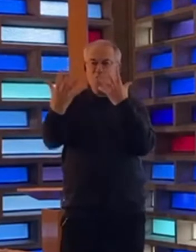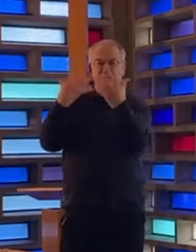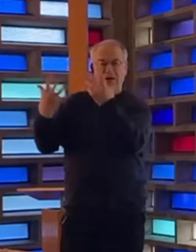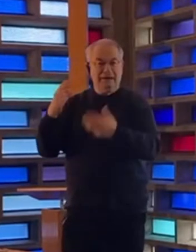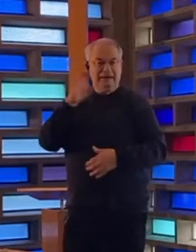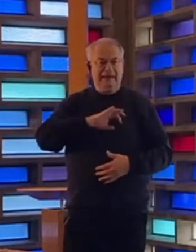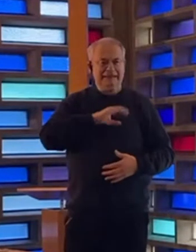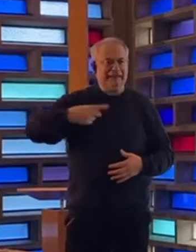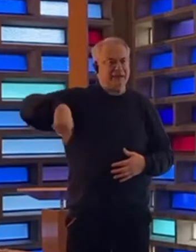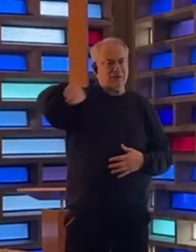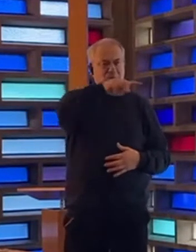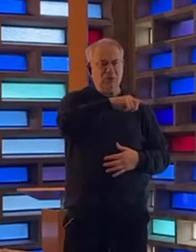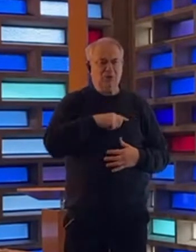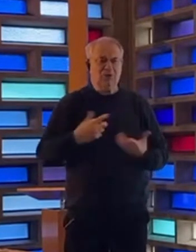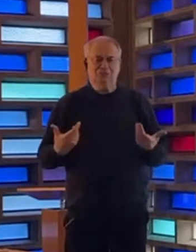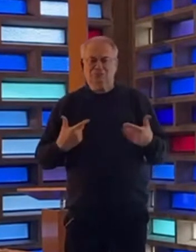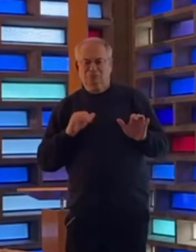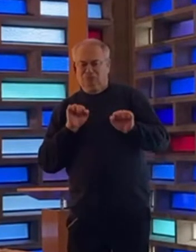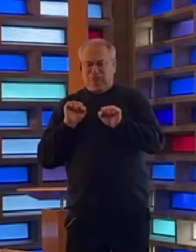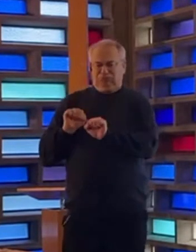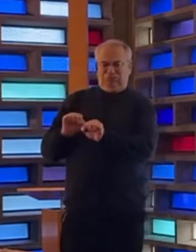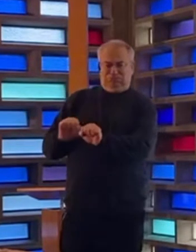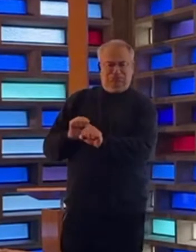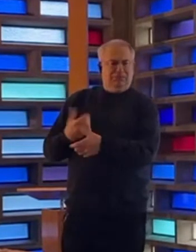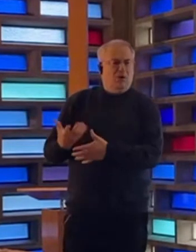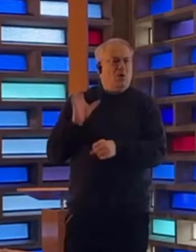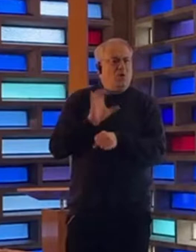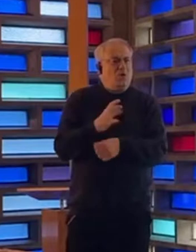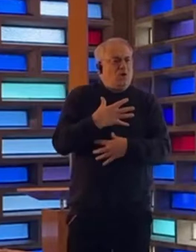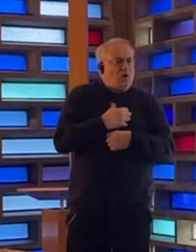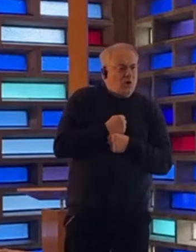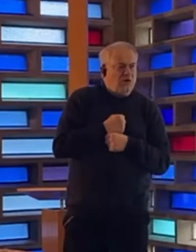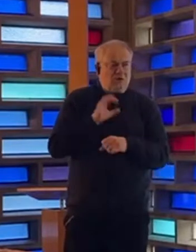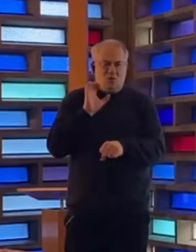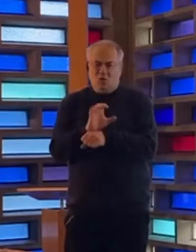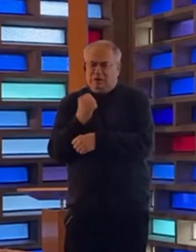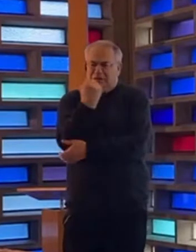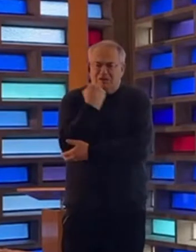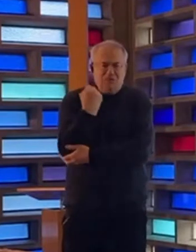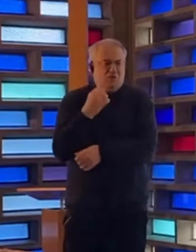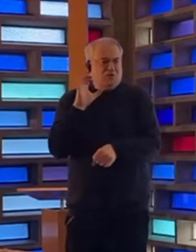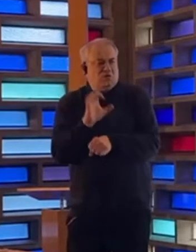de maintenir un rempart contre l'angoisse, l'isolement, le vide.